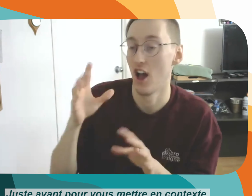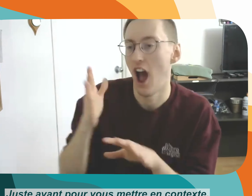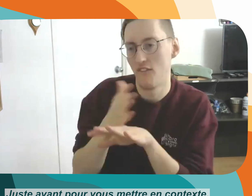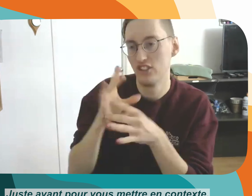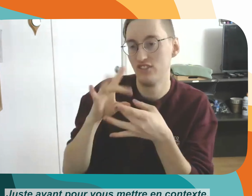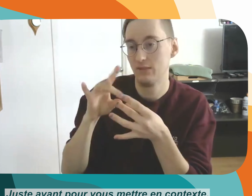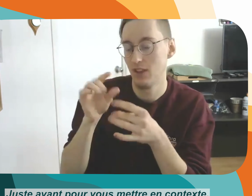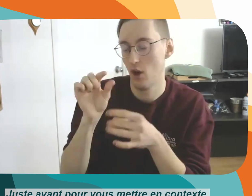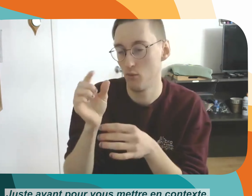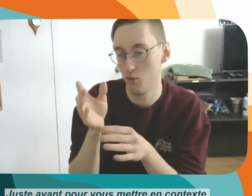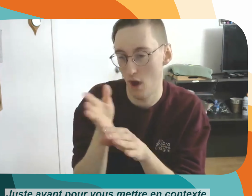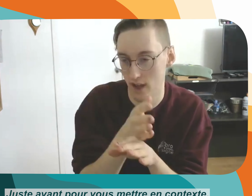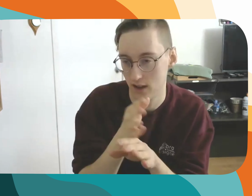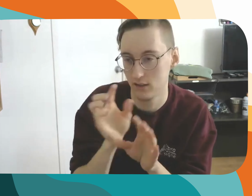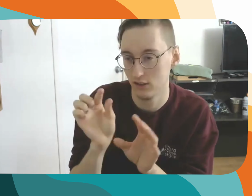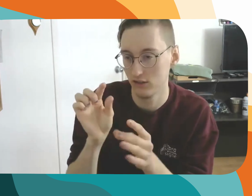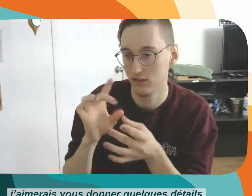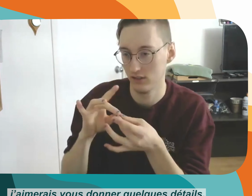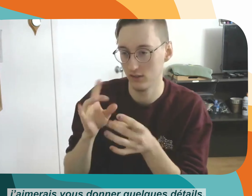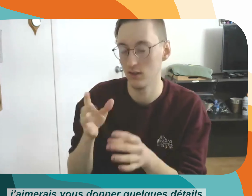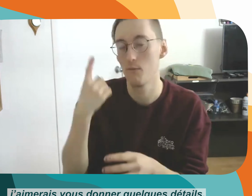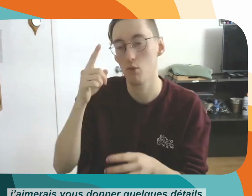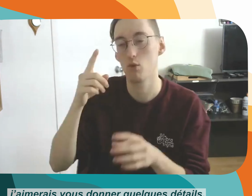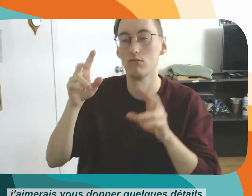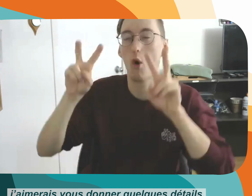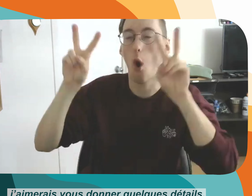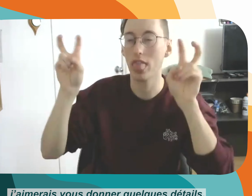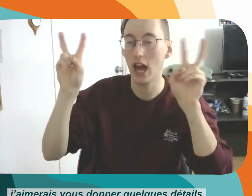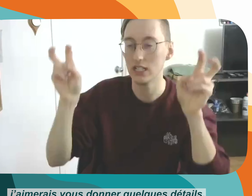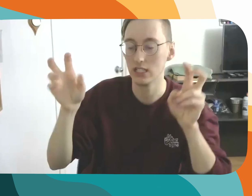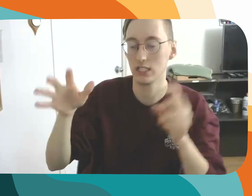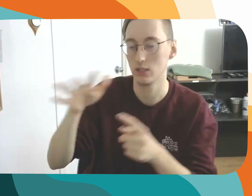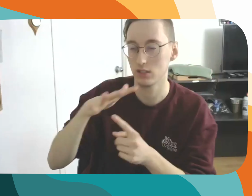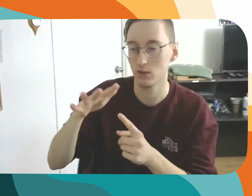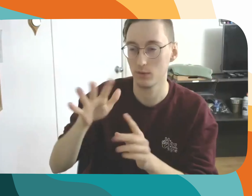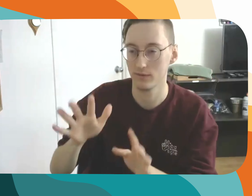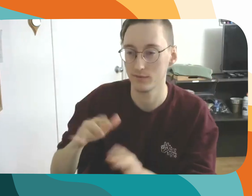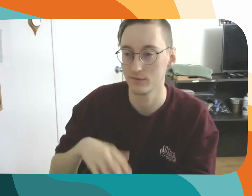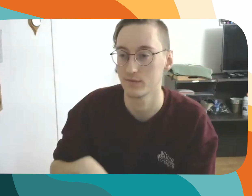Juste avant, pour vous mettre en contexte, j'aimerais vous donner quelques détails.